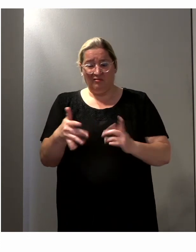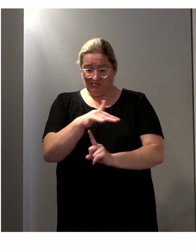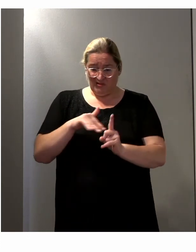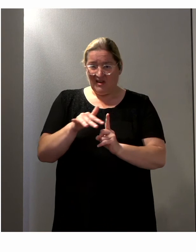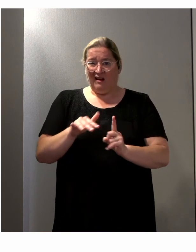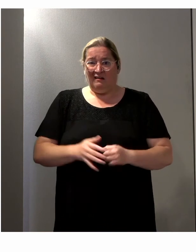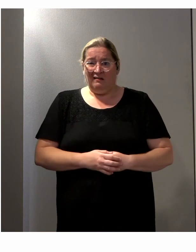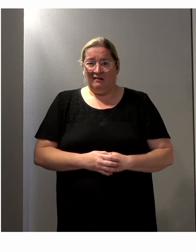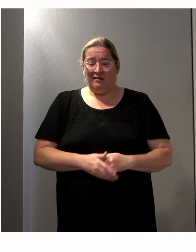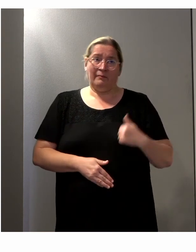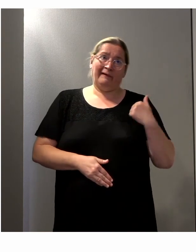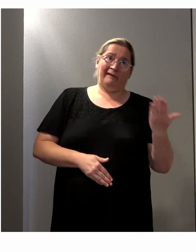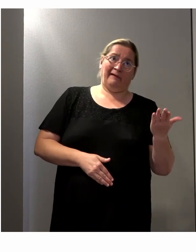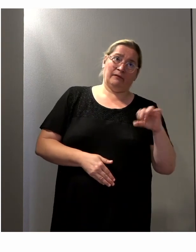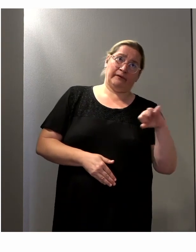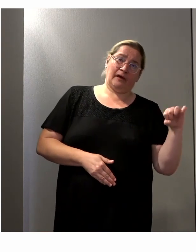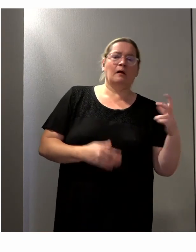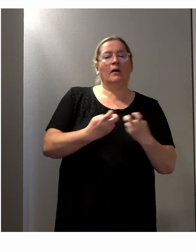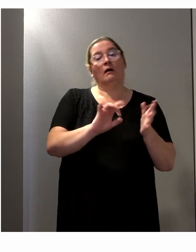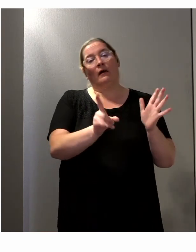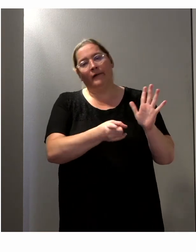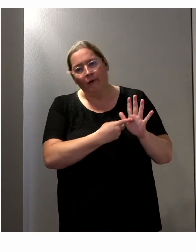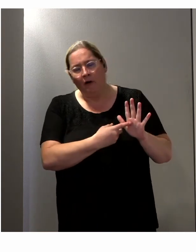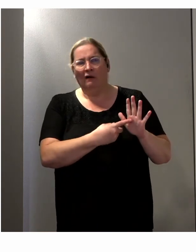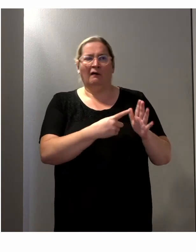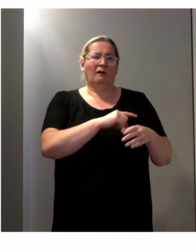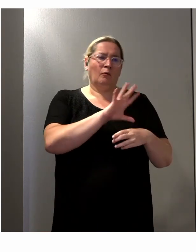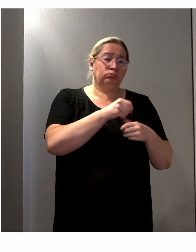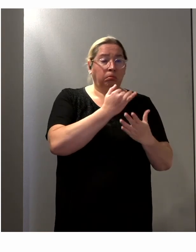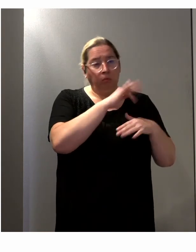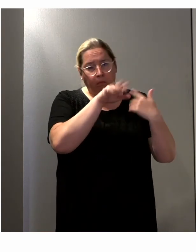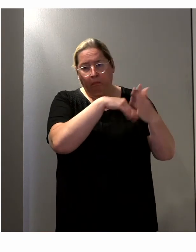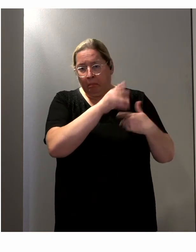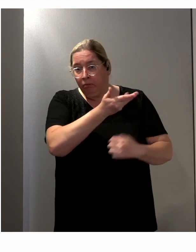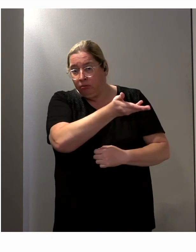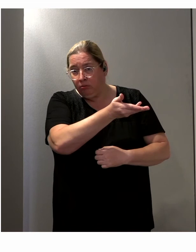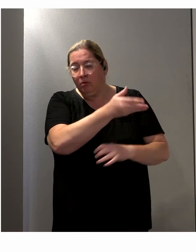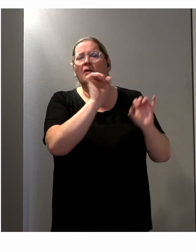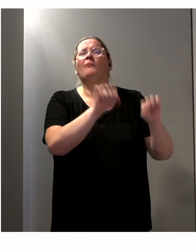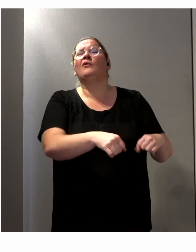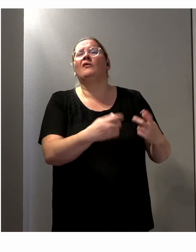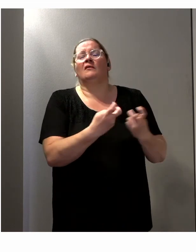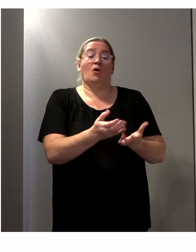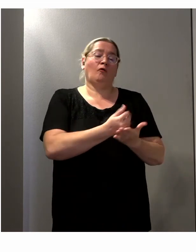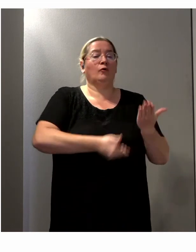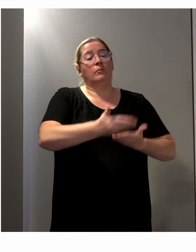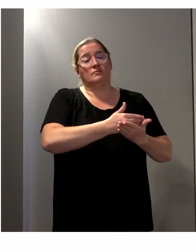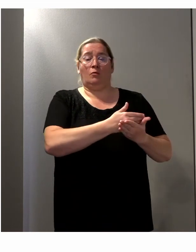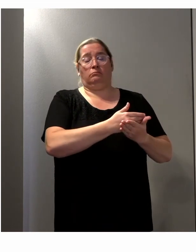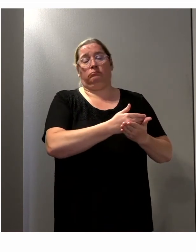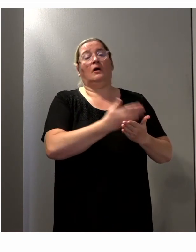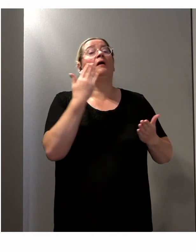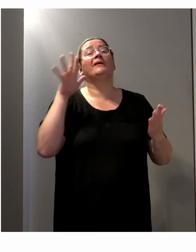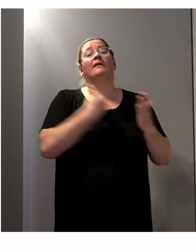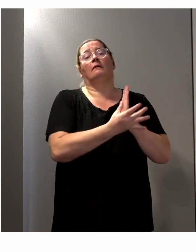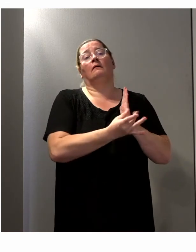qui relève de l'assurance sociale avec d'un côté des droits contributifs et qui peuvent permettre d'avoir accès à un revenu de remplacement et